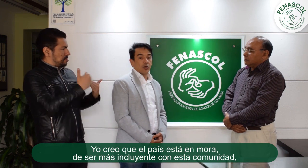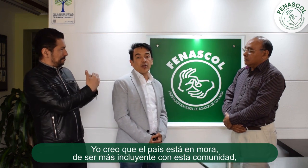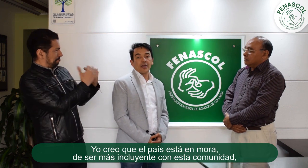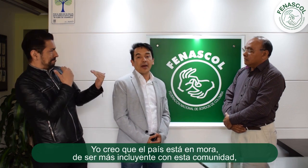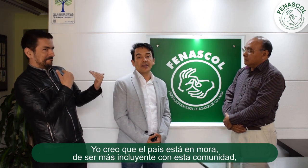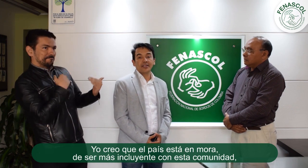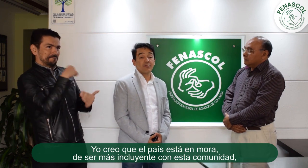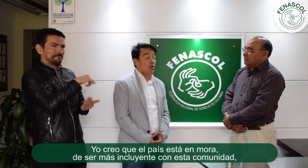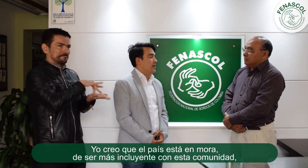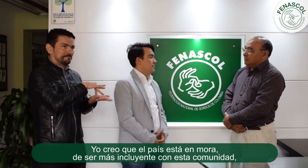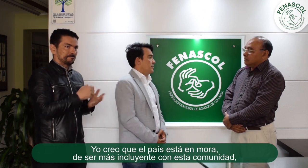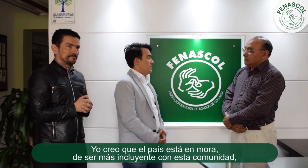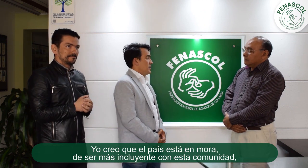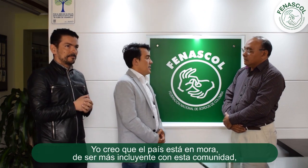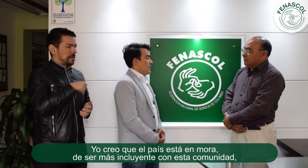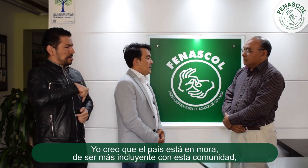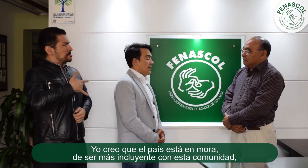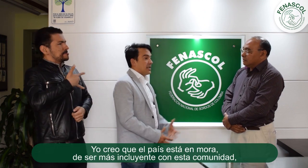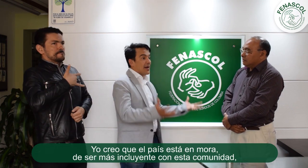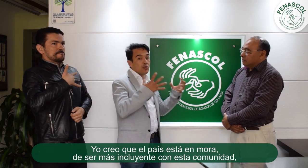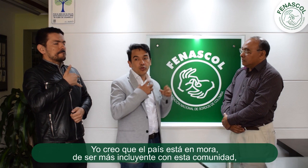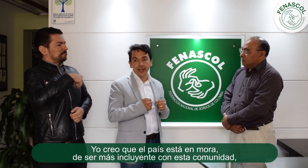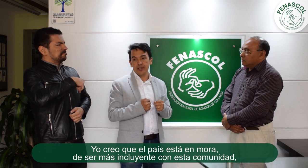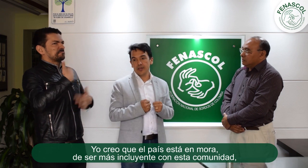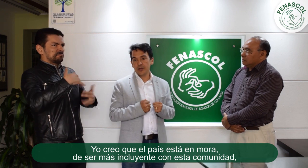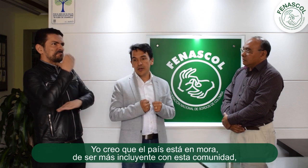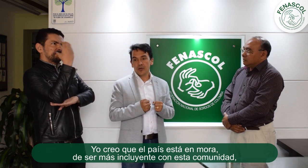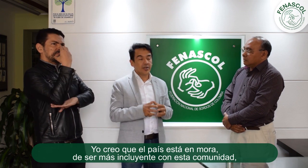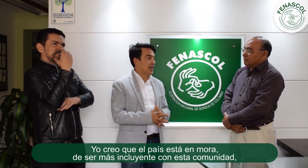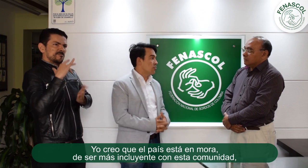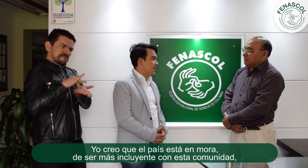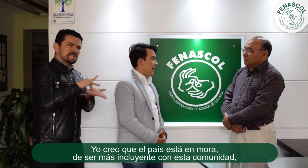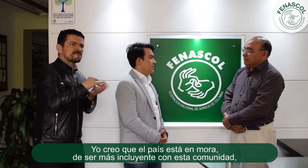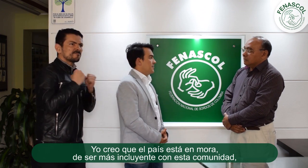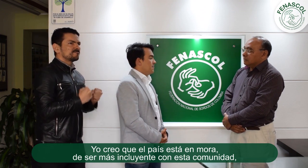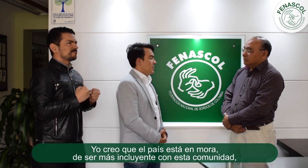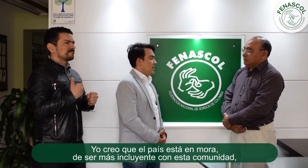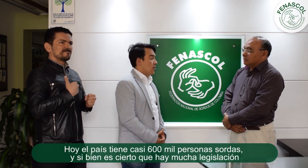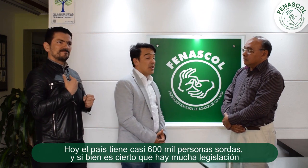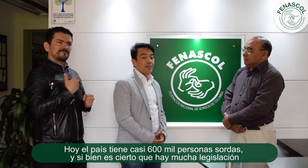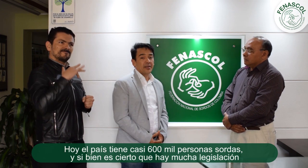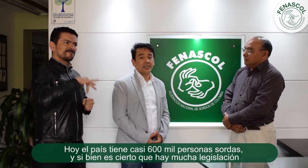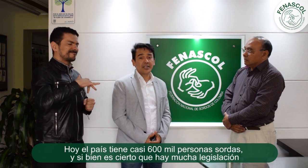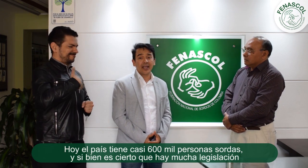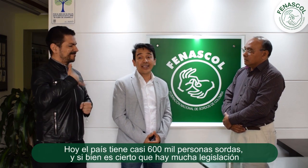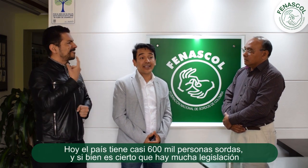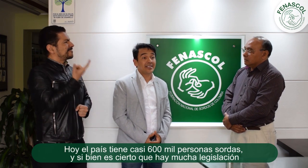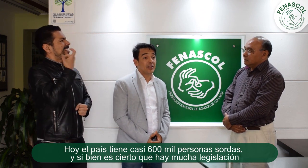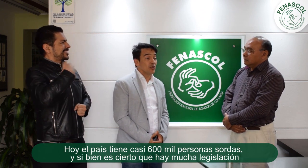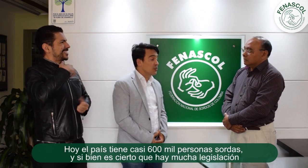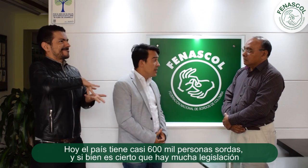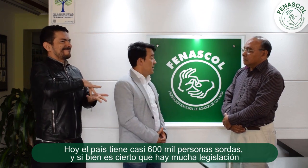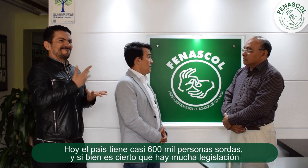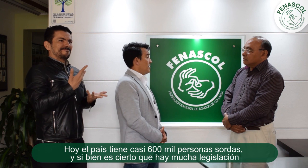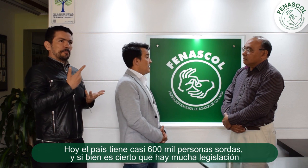Yo creo que el país está en hora de ser más incluyente con esta comunidad. Hoy el país tiene casi